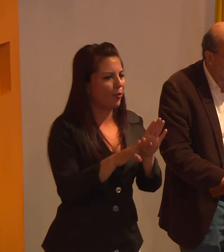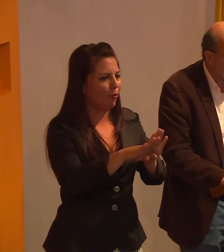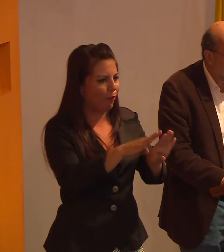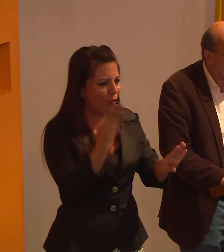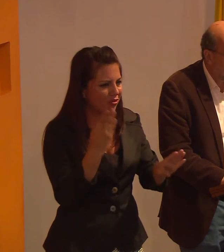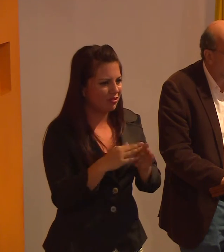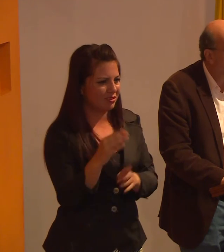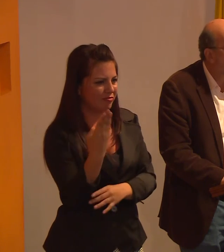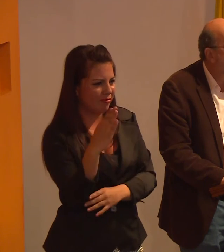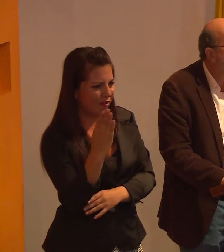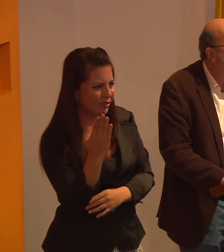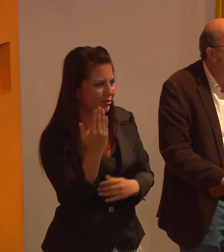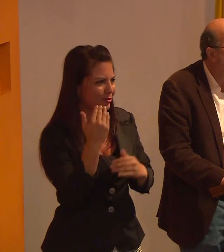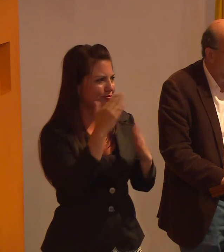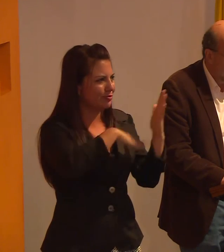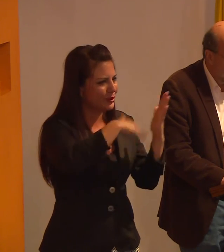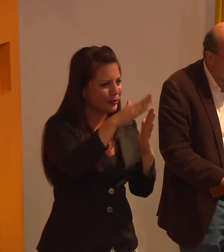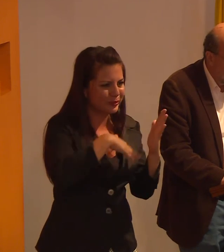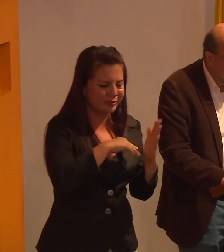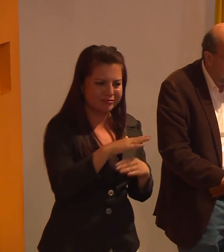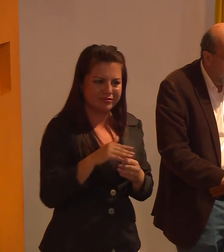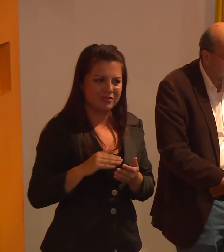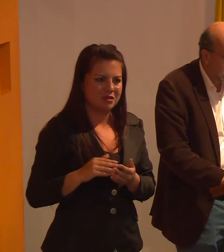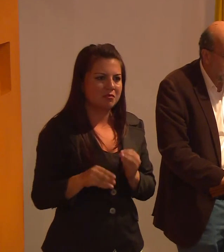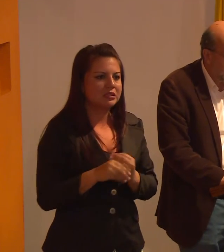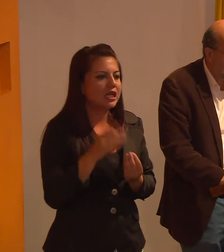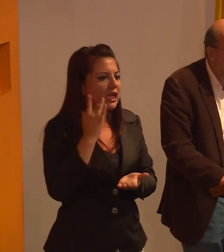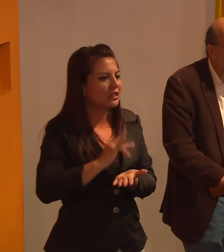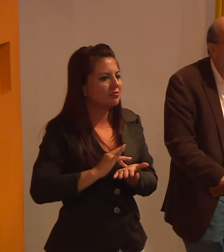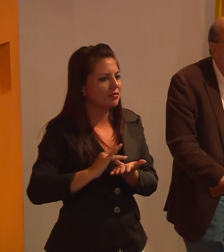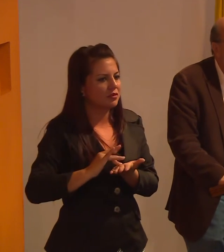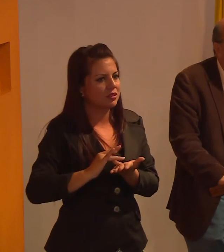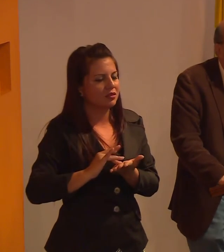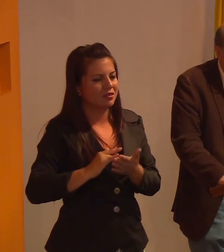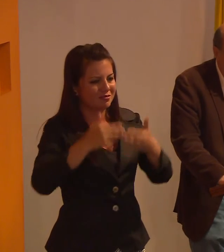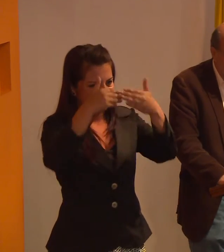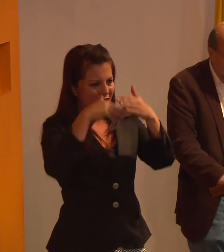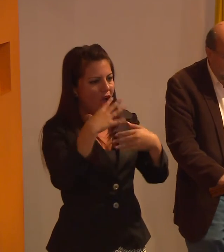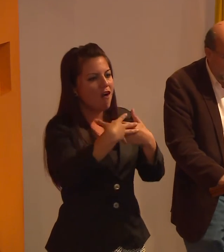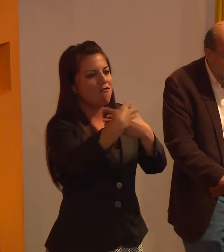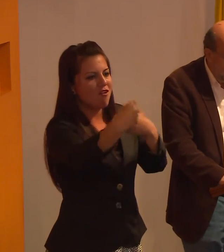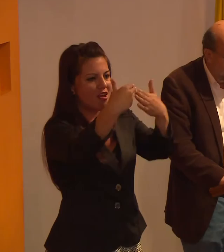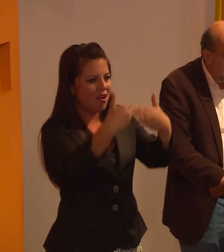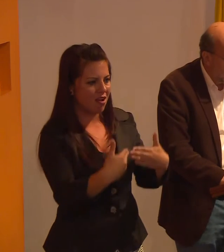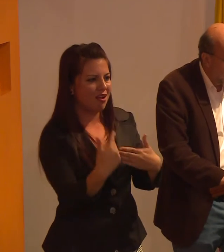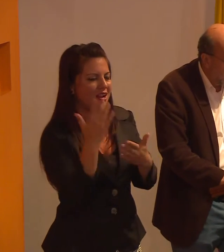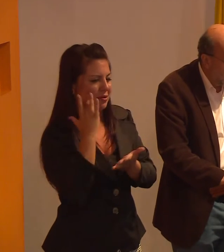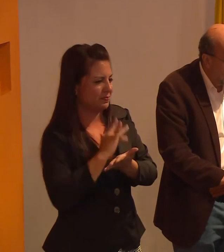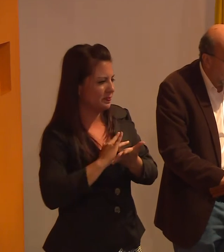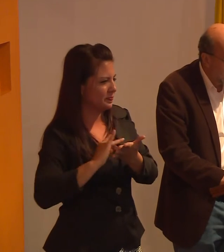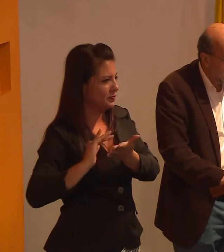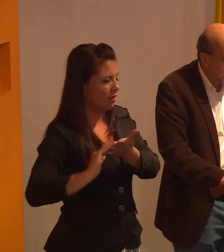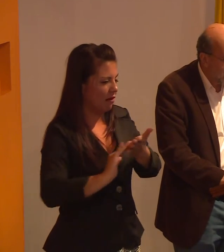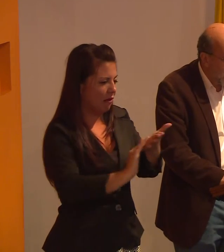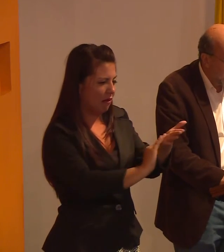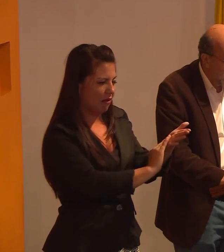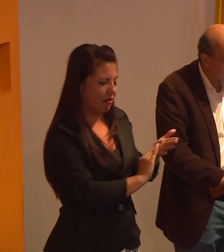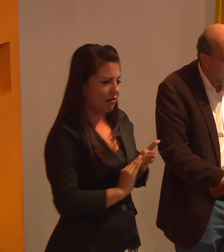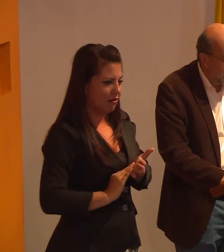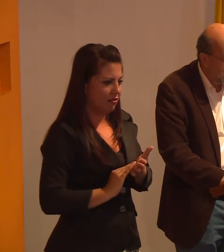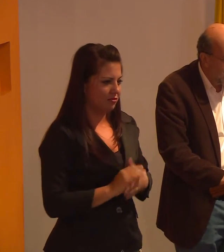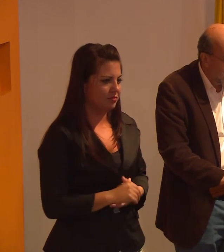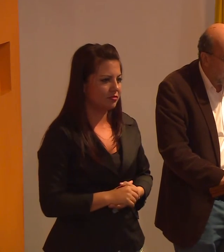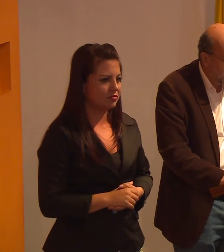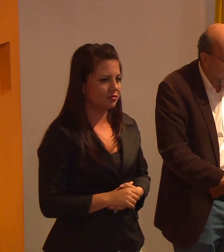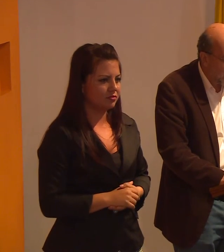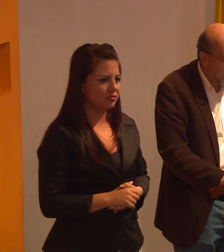sanitarias, cielos rasos, pintura y limpieza de fachadas. se culminó la obra necesaria